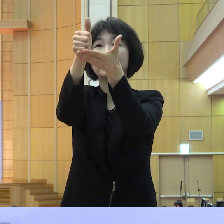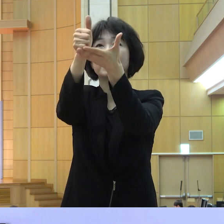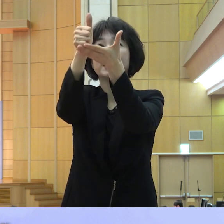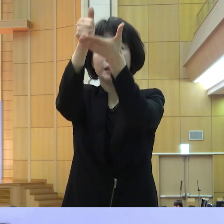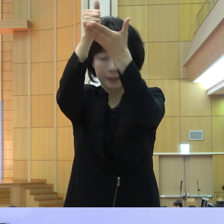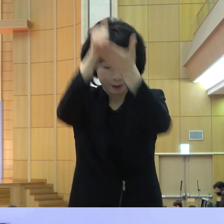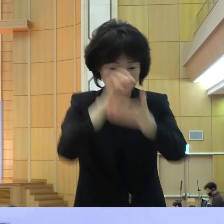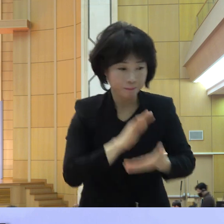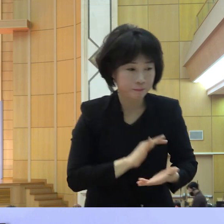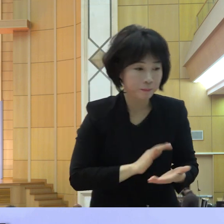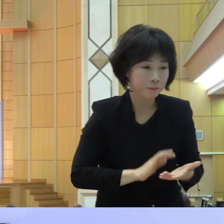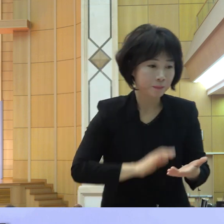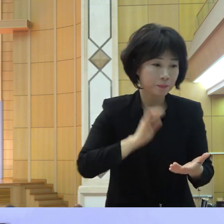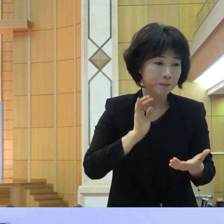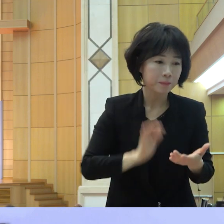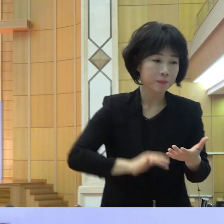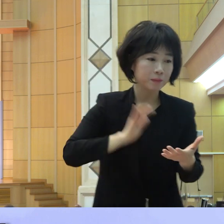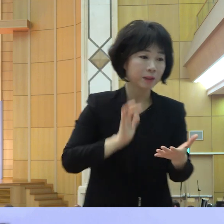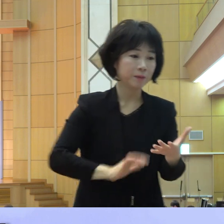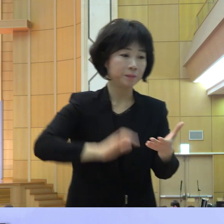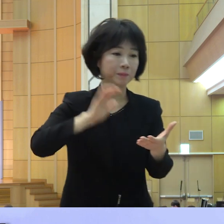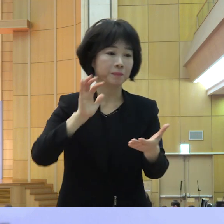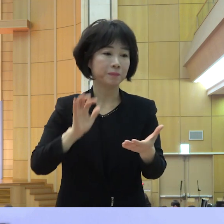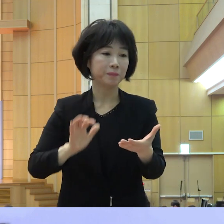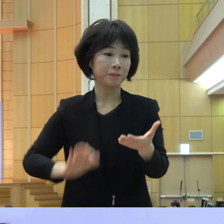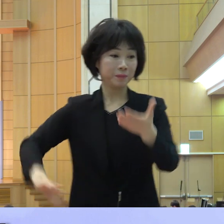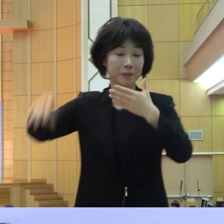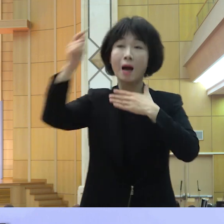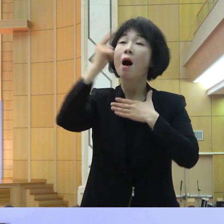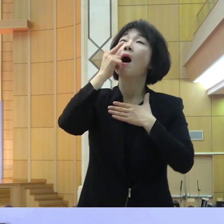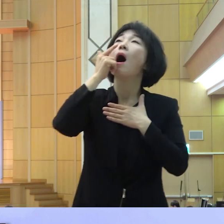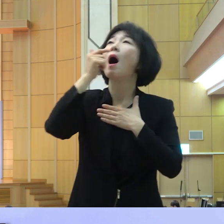처음부터 찬양합니다. 아버지 사랑.